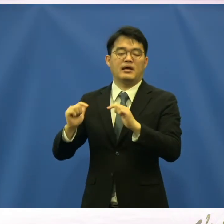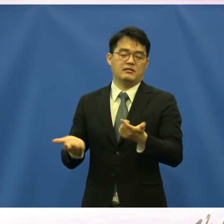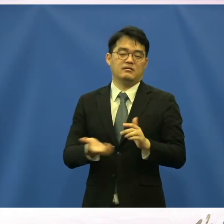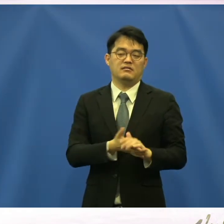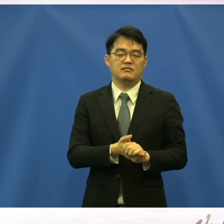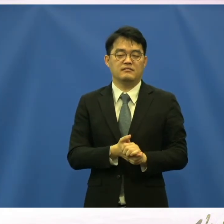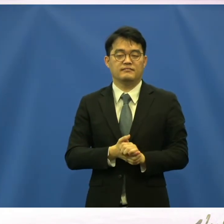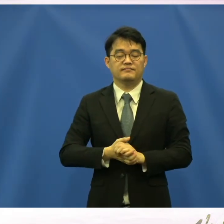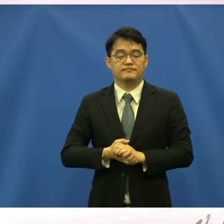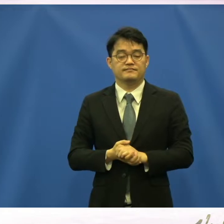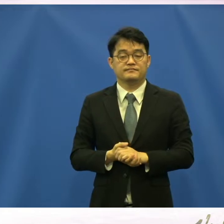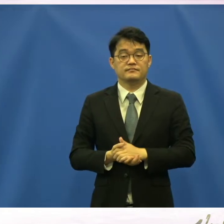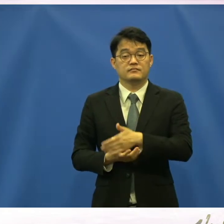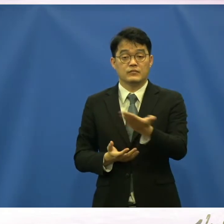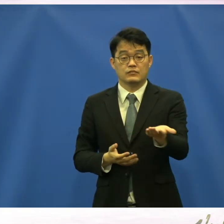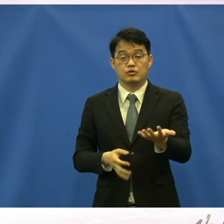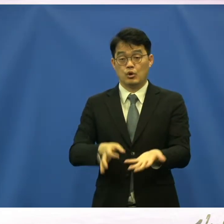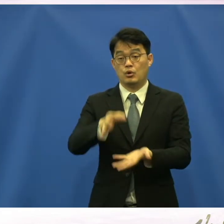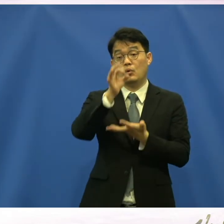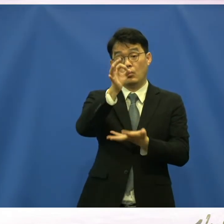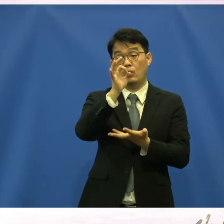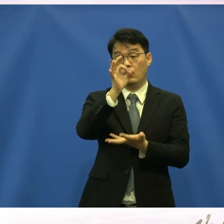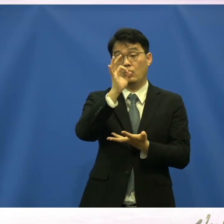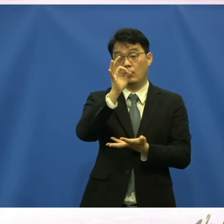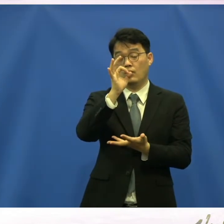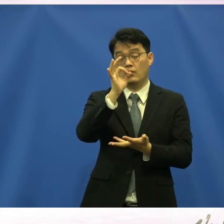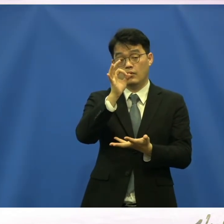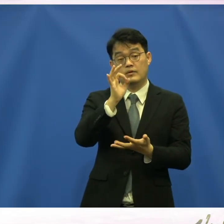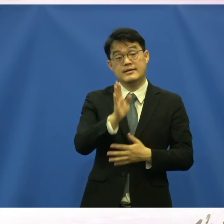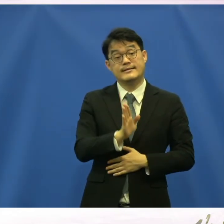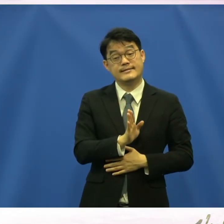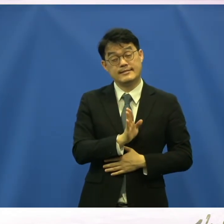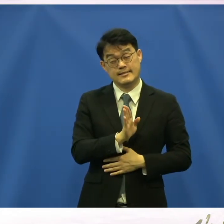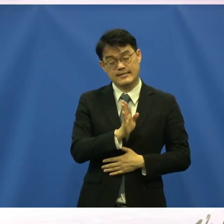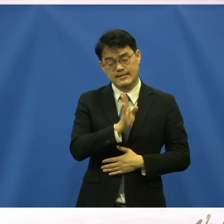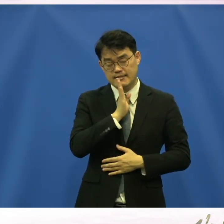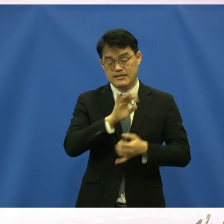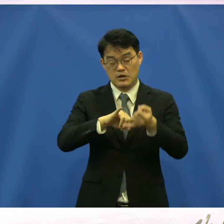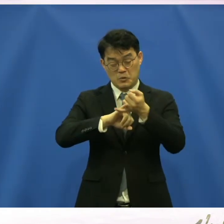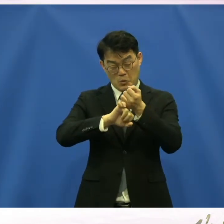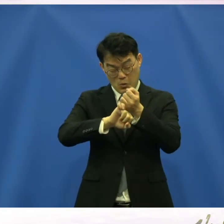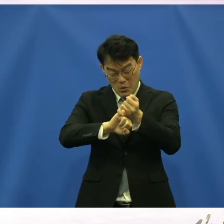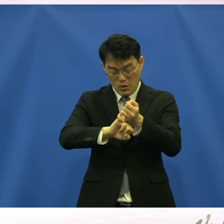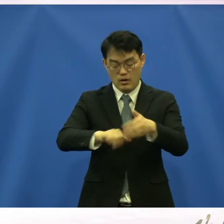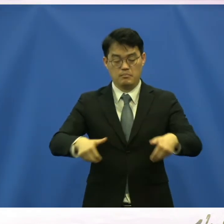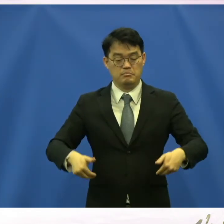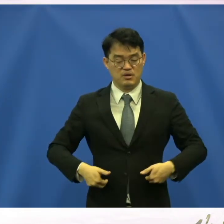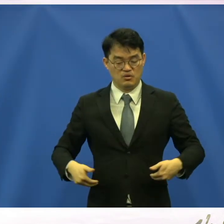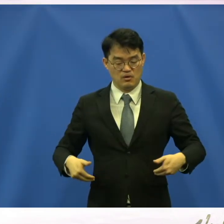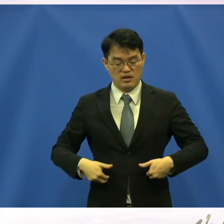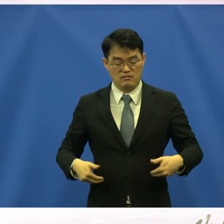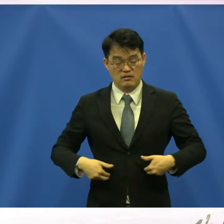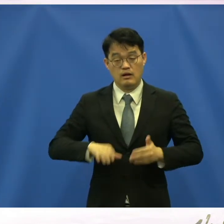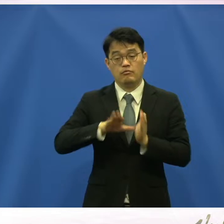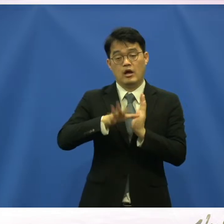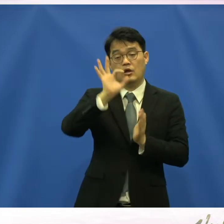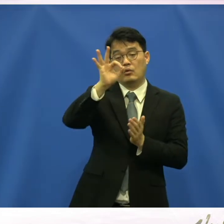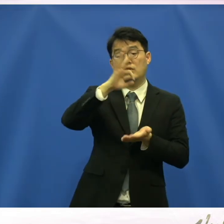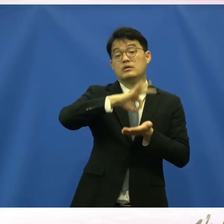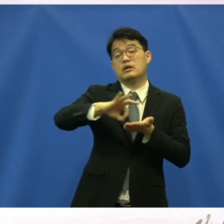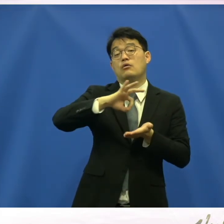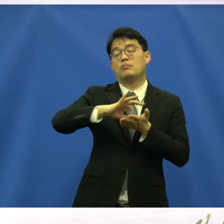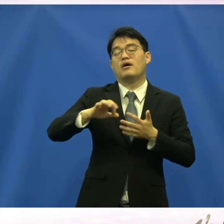여러분, 돈도요, 진짜 써야 될 곳에, 진짜 써야 될 곳에 쓰면 그때 기쁨이 오는 거예요.